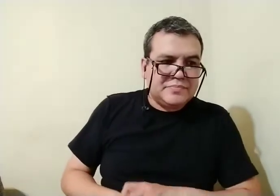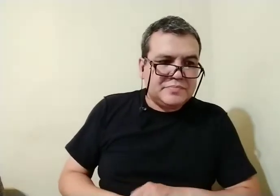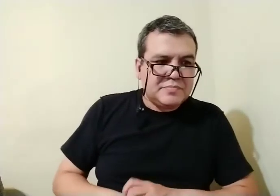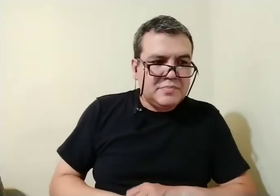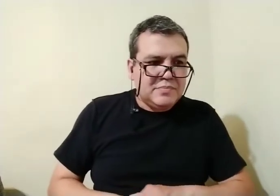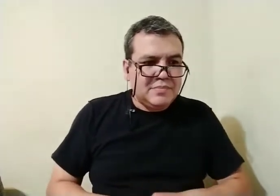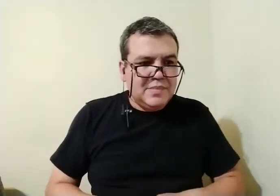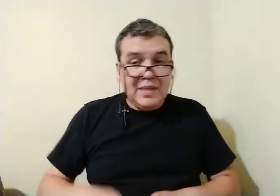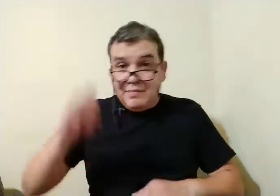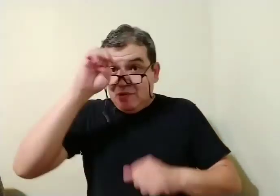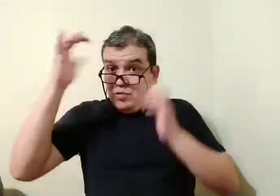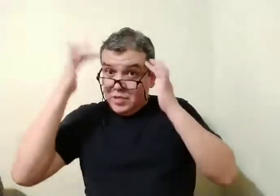se basó